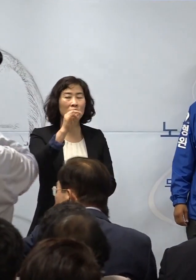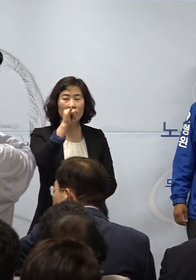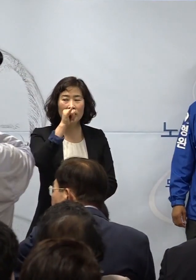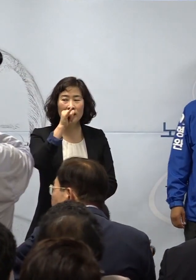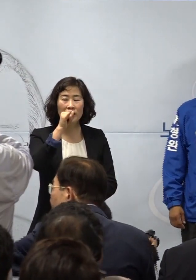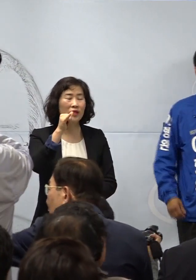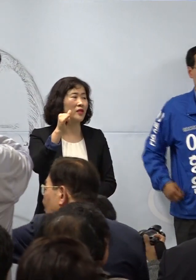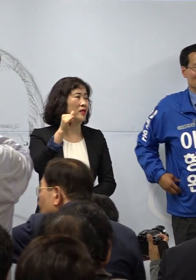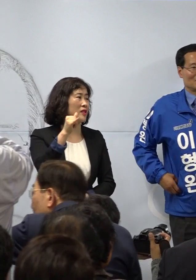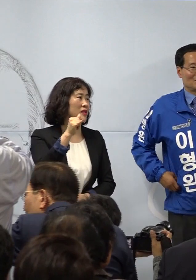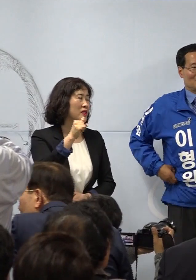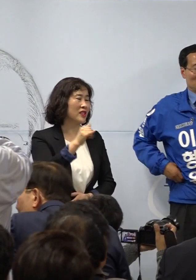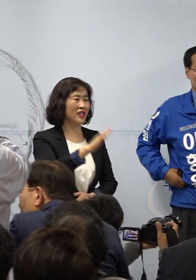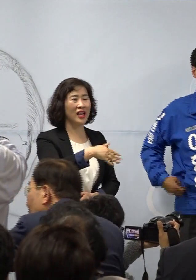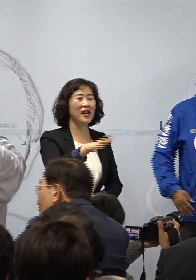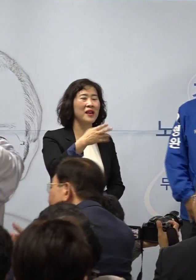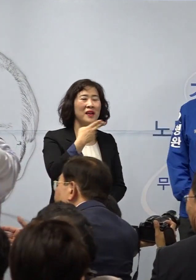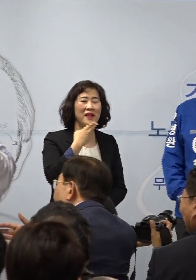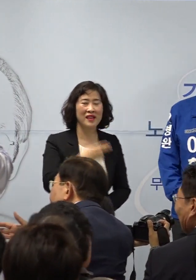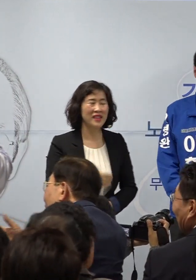끝나지 않았습니다. 저 안 갑니다.